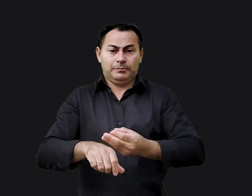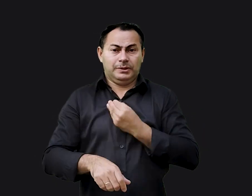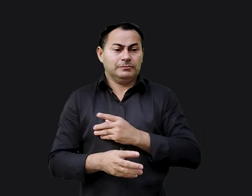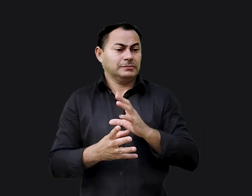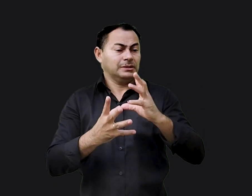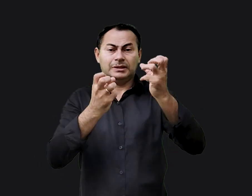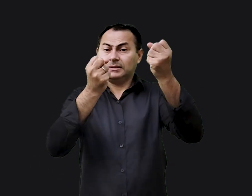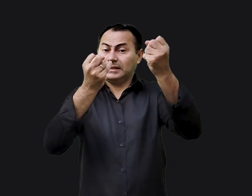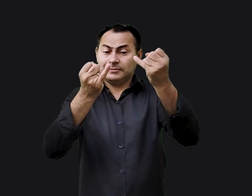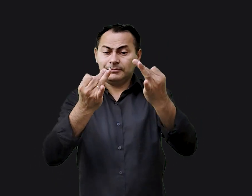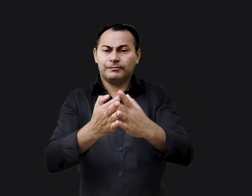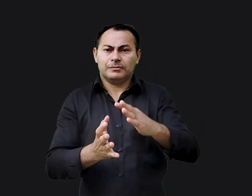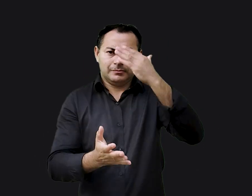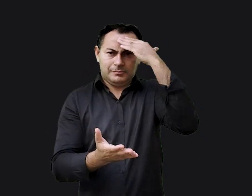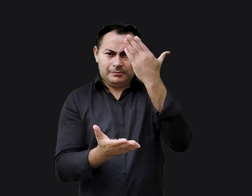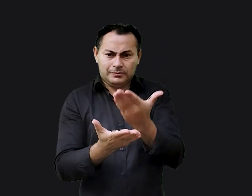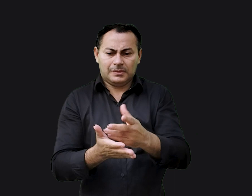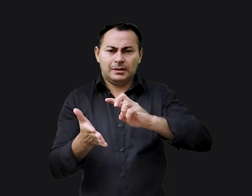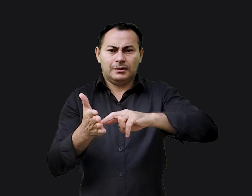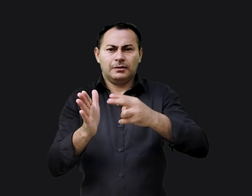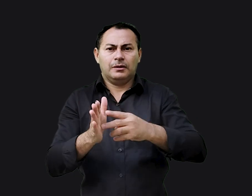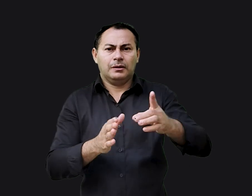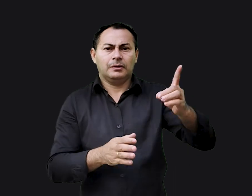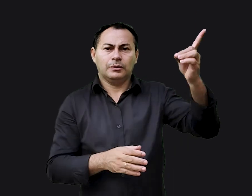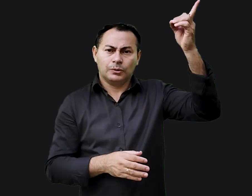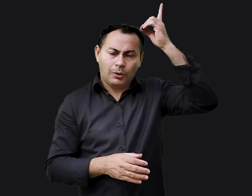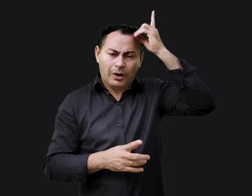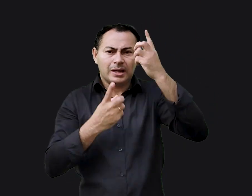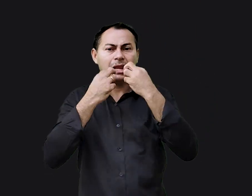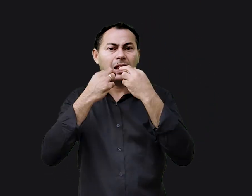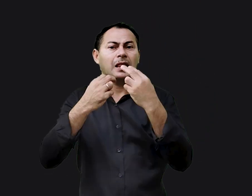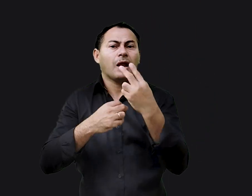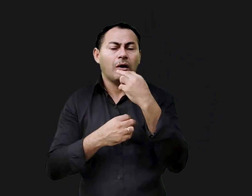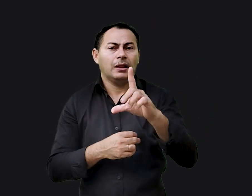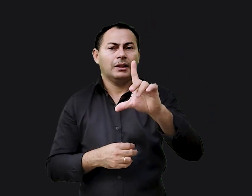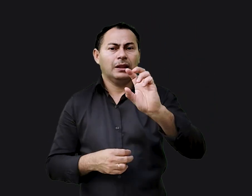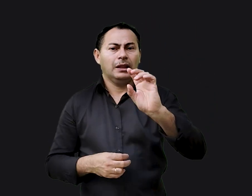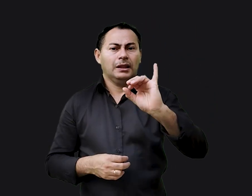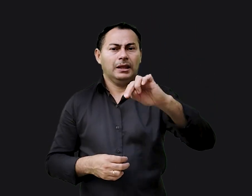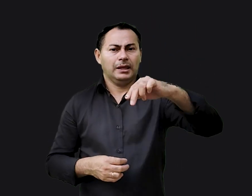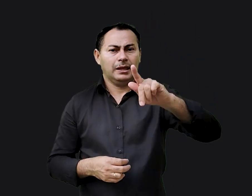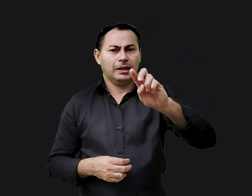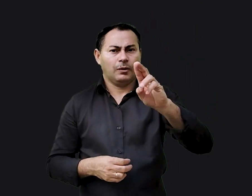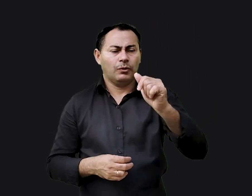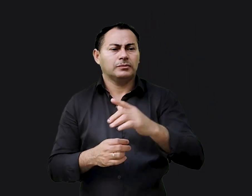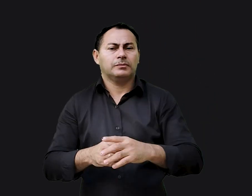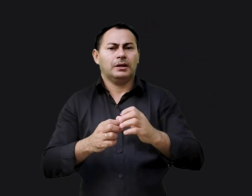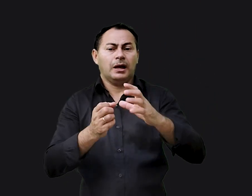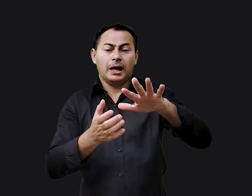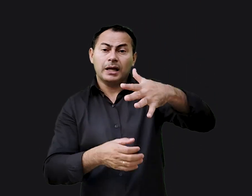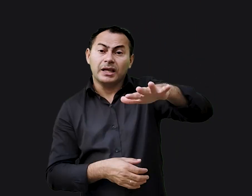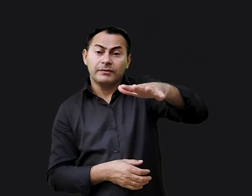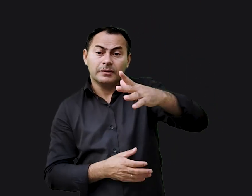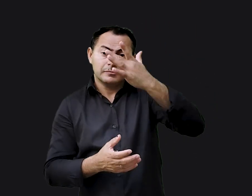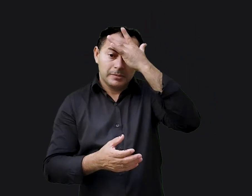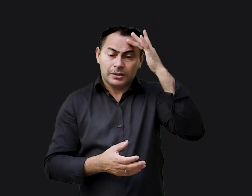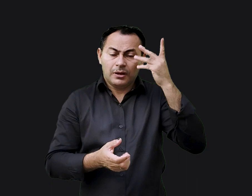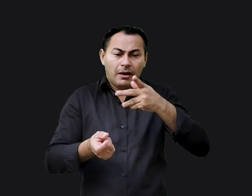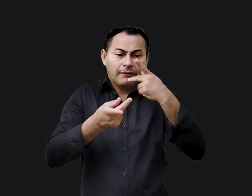inexplicáveis creio que esse seja o significado do dom de línguas o dom de línguas é simplesmente isso às vezes quando